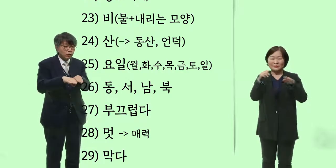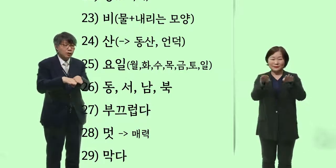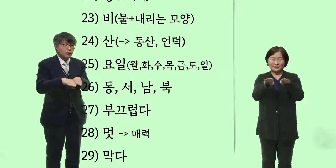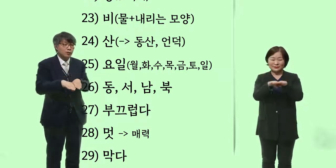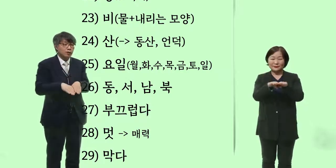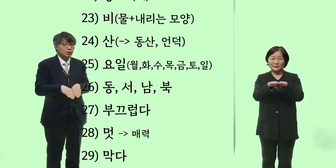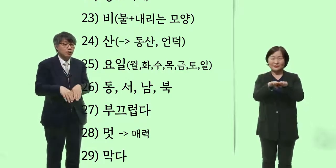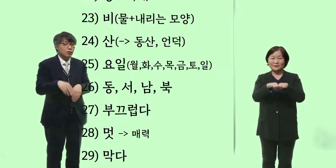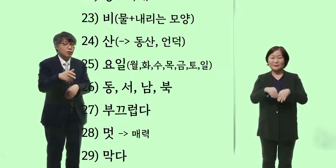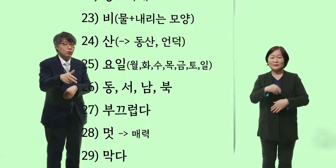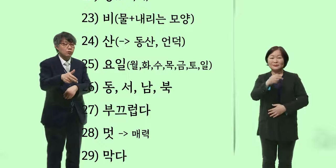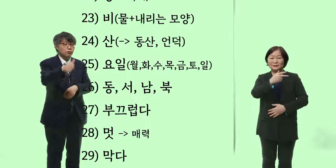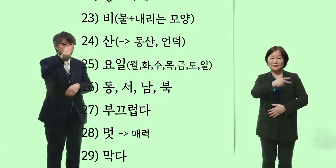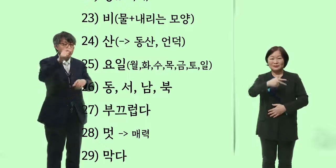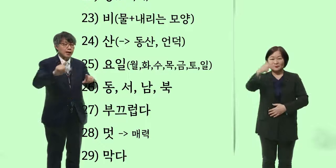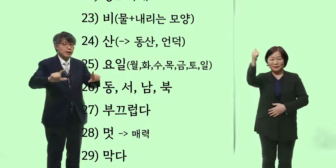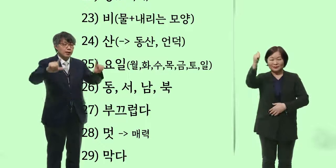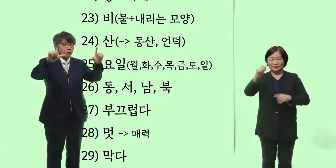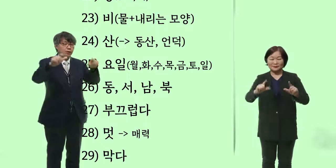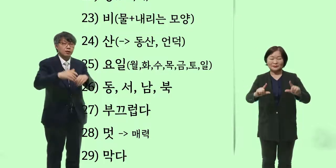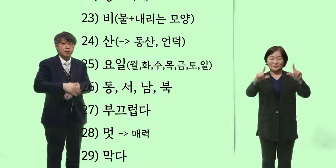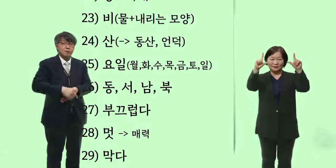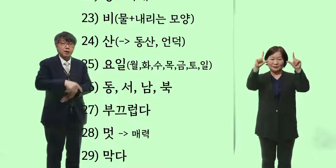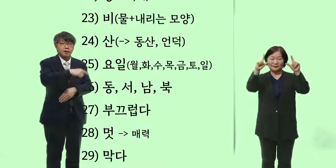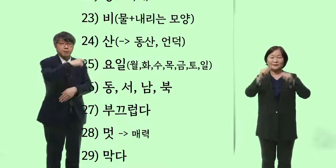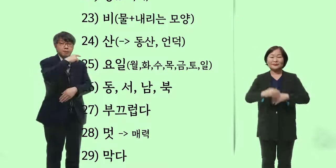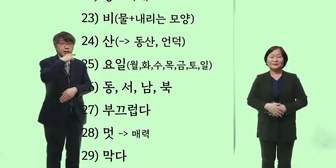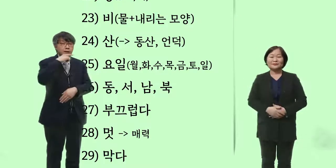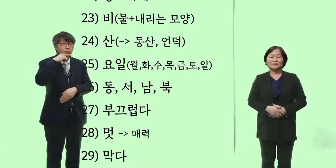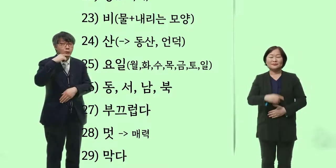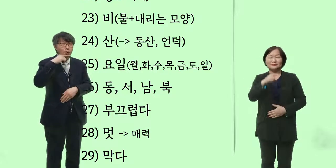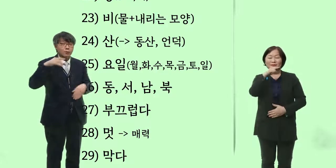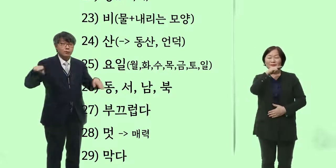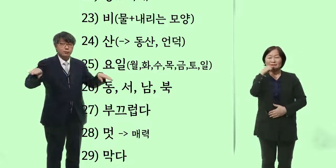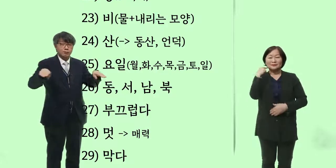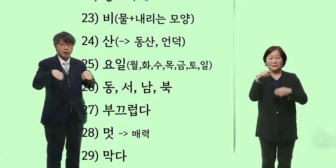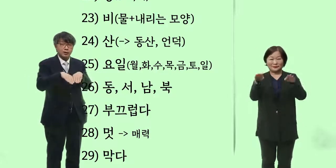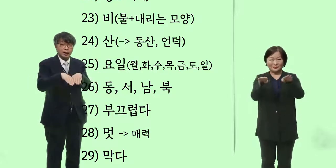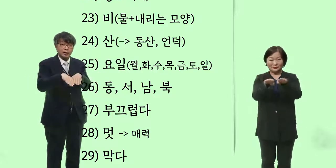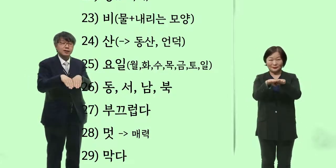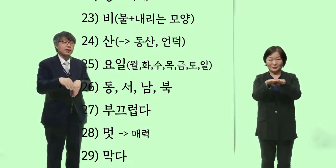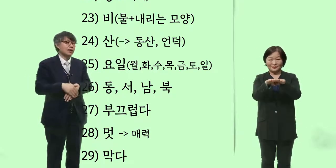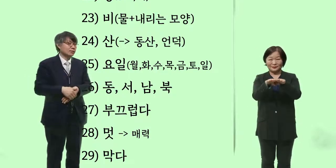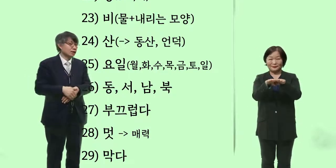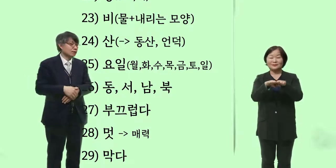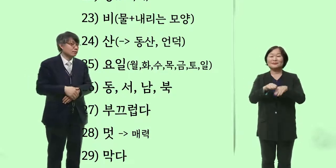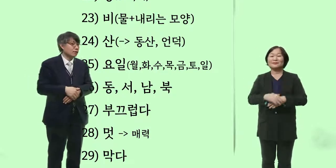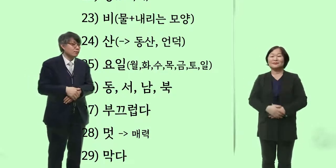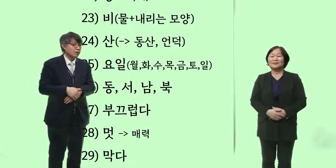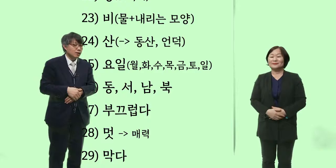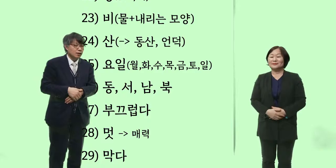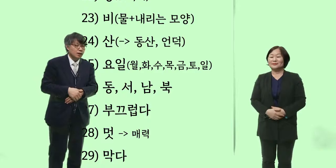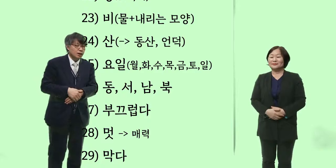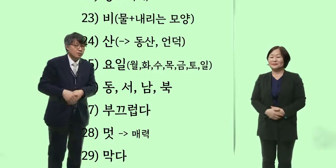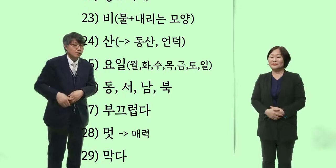이렇게 표현하기도 하고요. 주의 날 이렇게 표현하기도 합니다. 빨갛고 문 닫는다. 이렇게 생각하시면 되겠습니다. 그다음